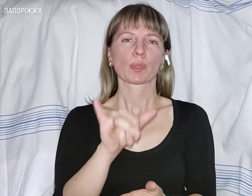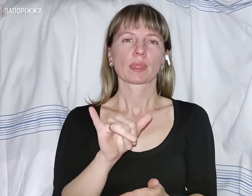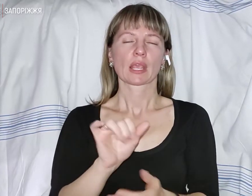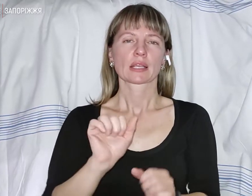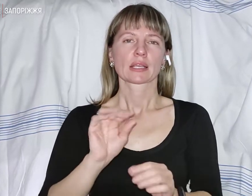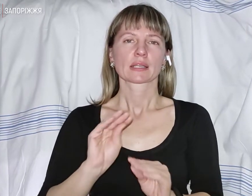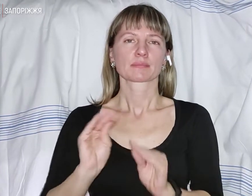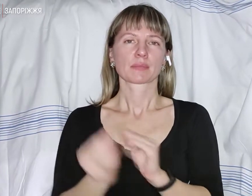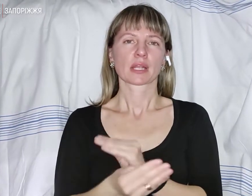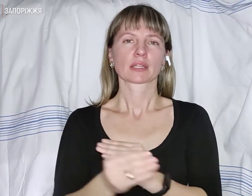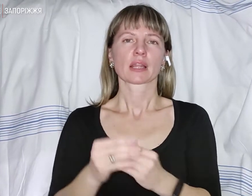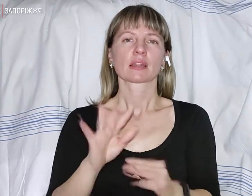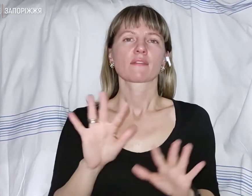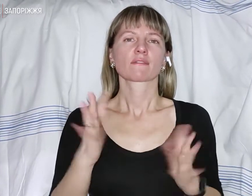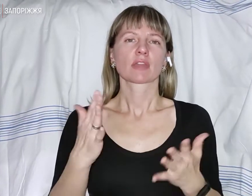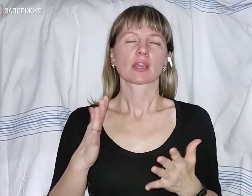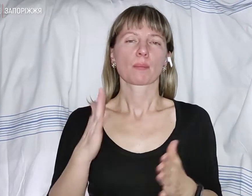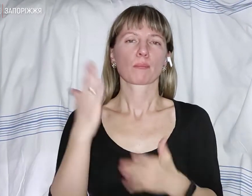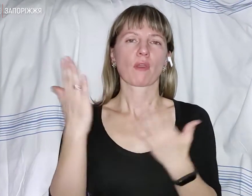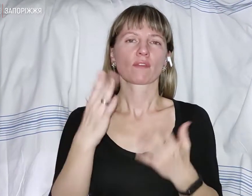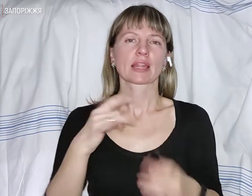вещи, понимаешь, я Арину держу, кое-как прохожу.